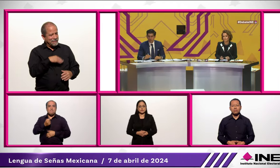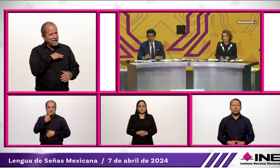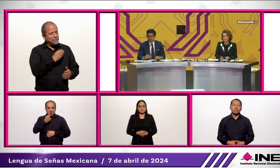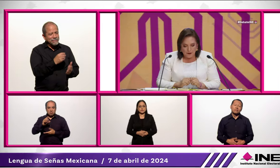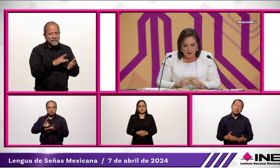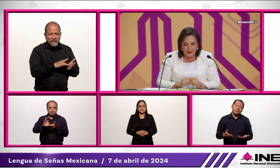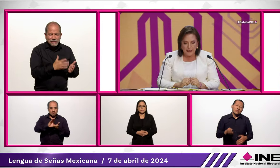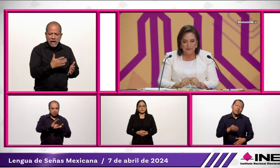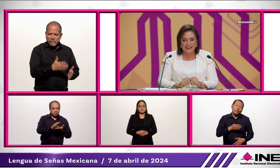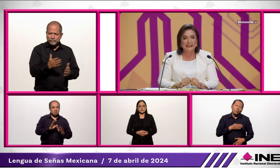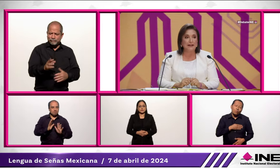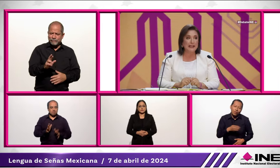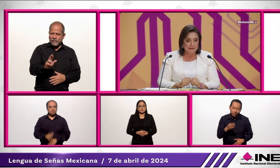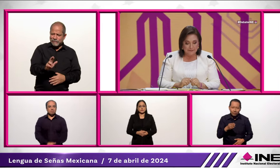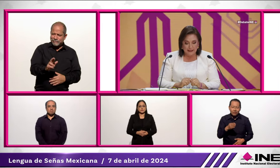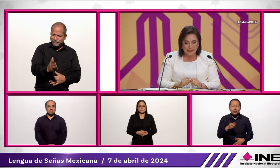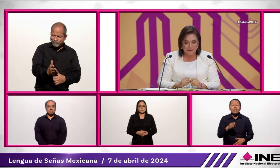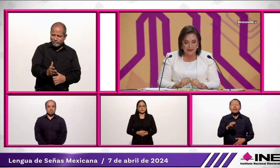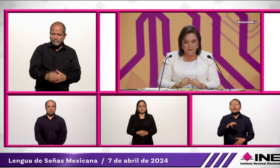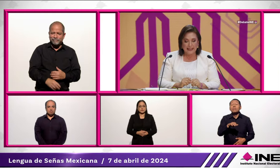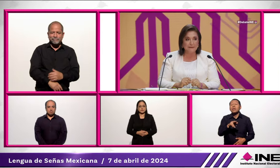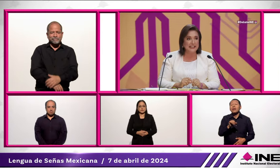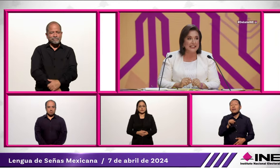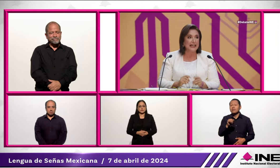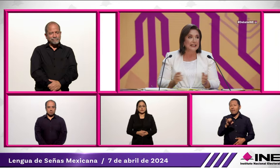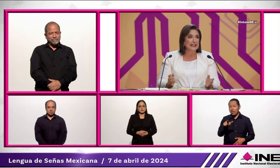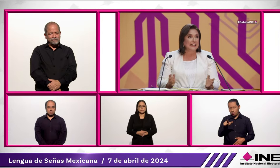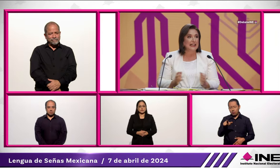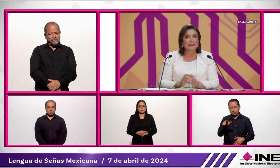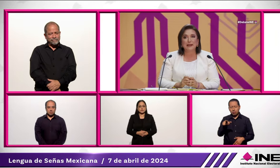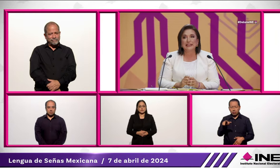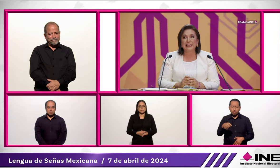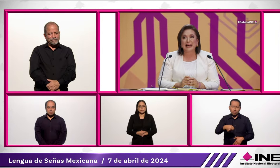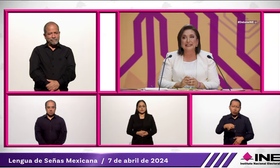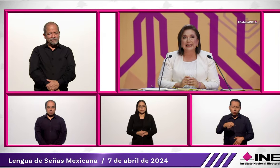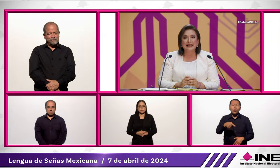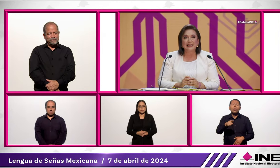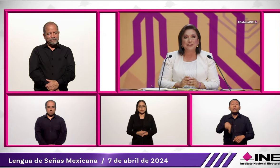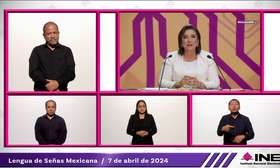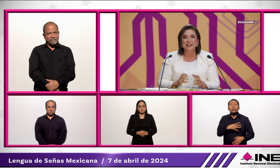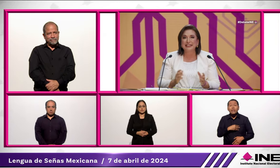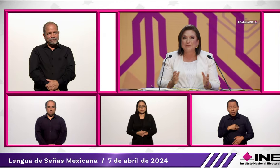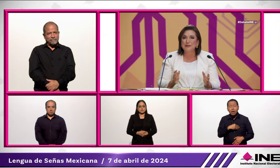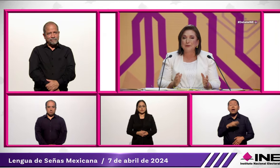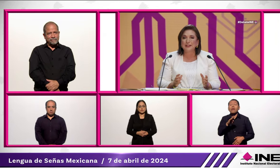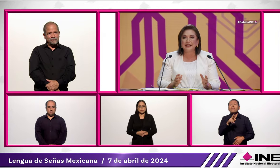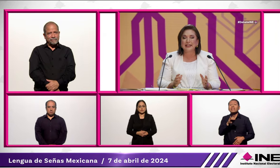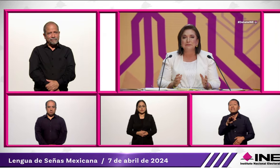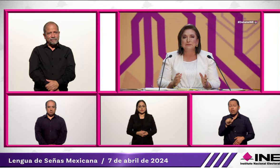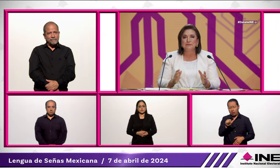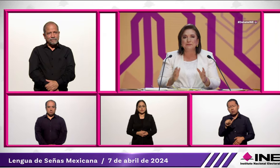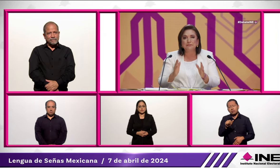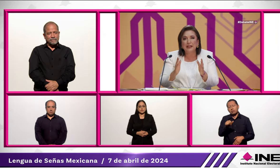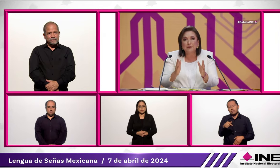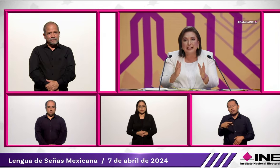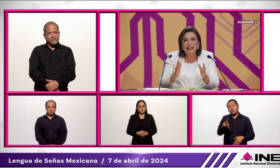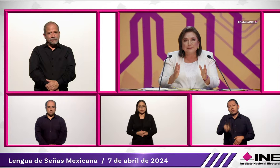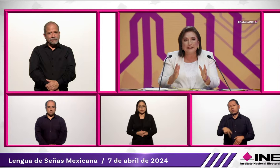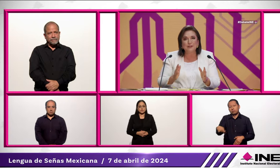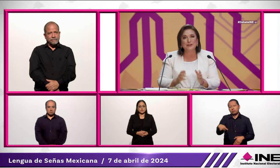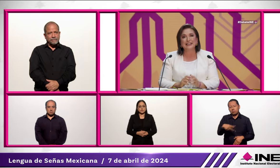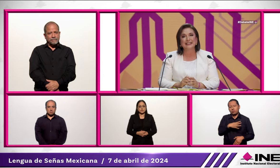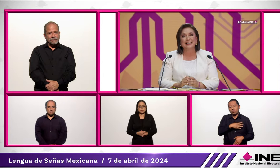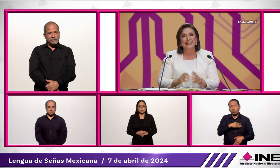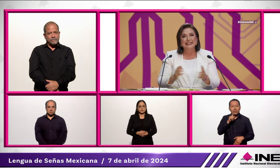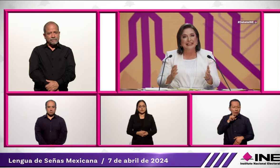Bueno, saludo a María Isabel, mamá de Bricia, que padece cáncer, y yo creo que sería muy importante preguntarle